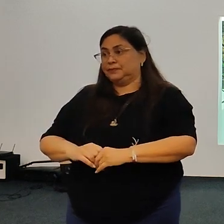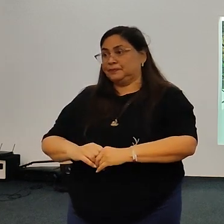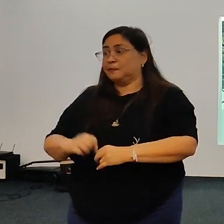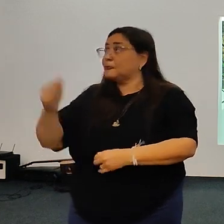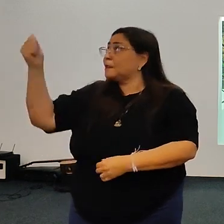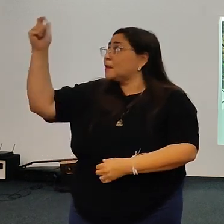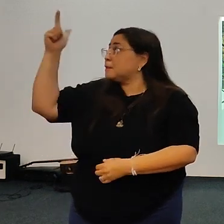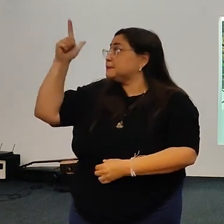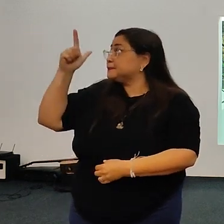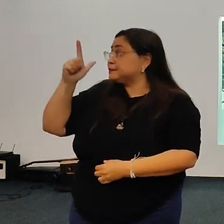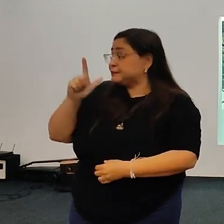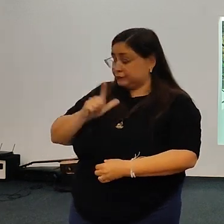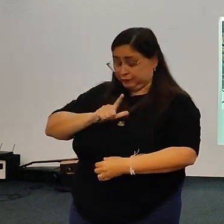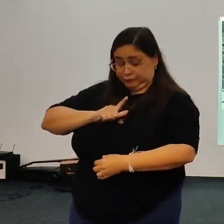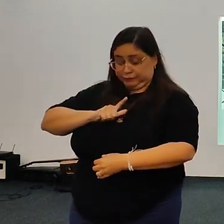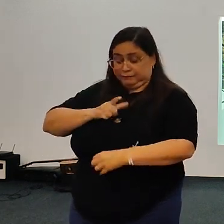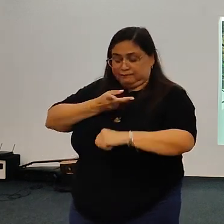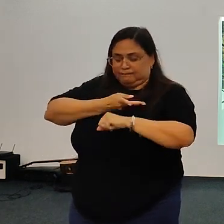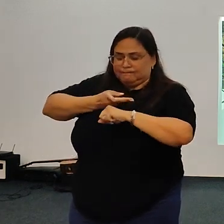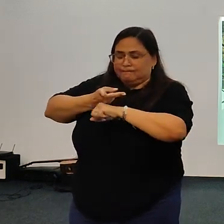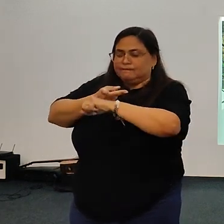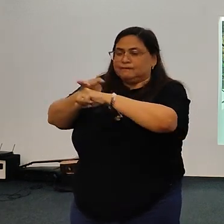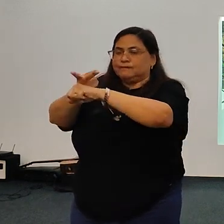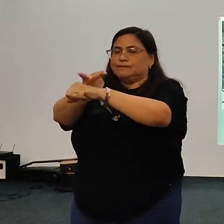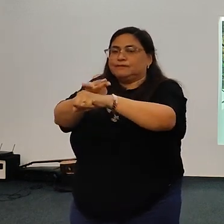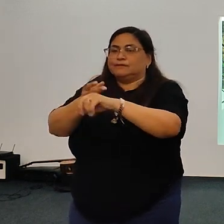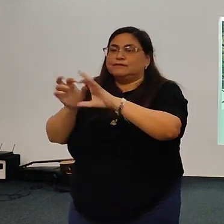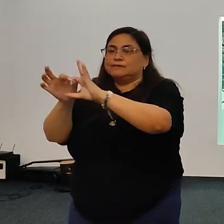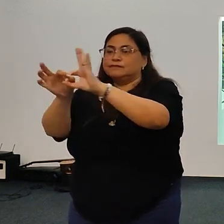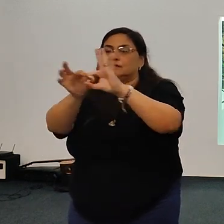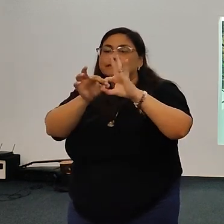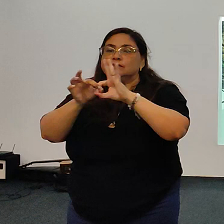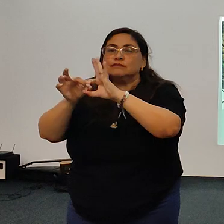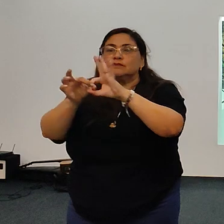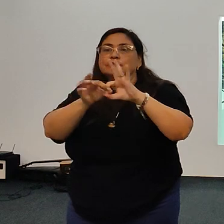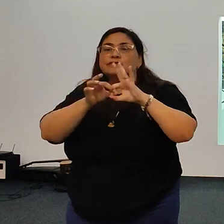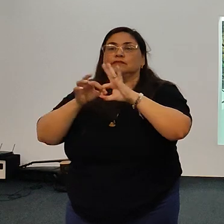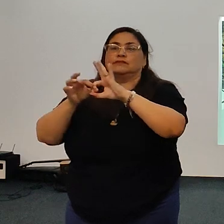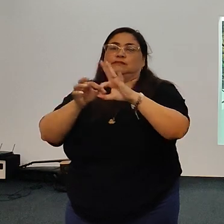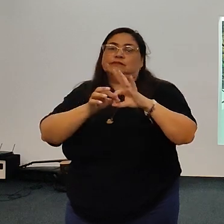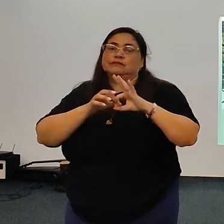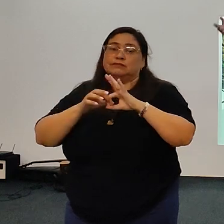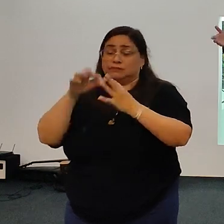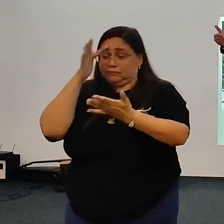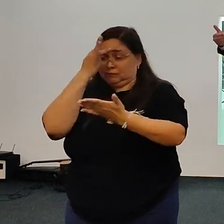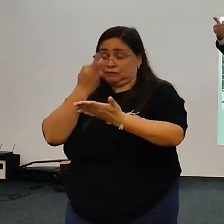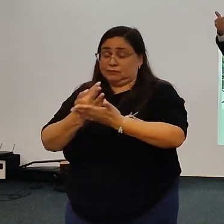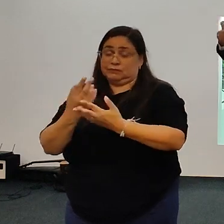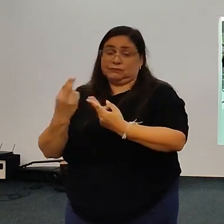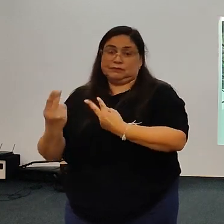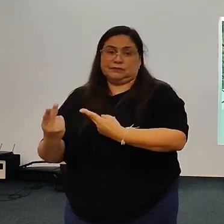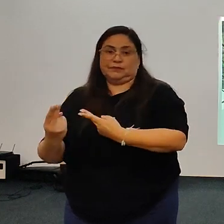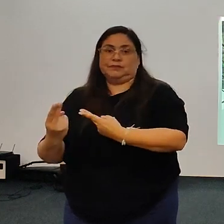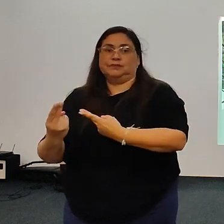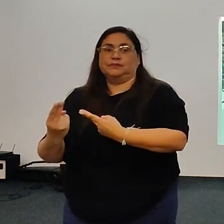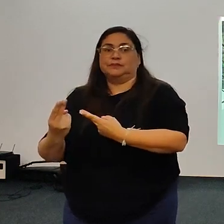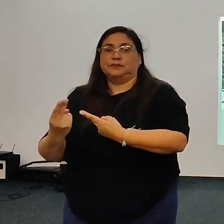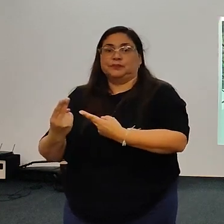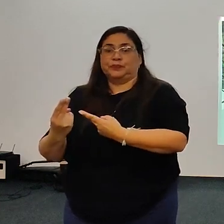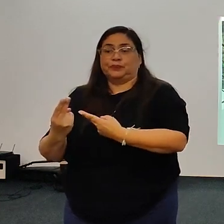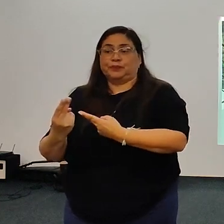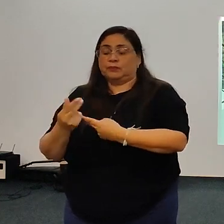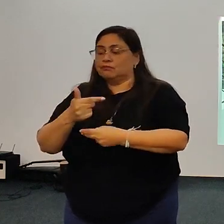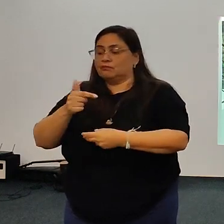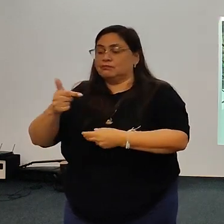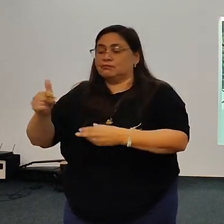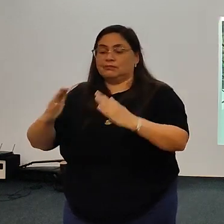A luz, ela produz em nós a procura de viver juntamente com irmãos que professam a mesma fé em nós. Isso é simples.